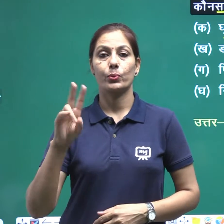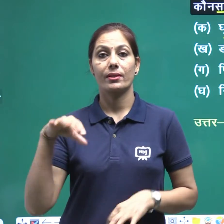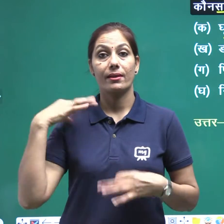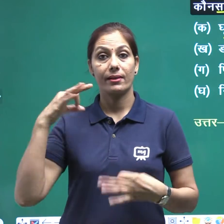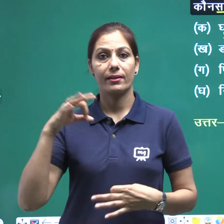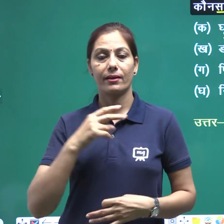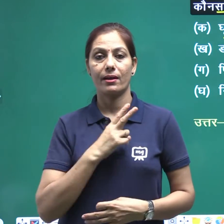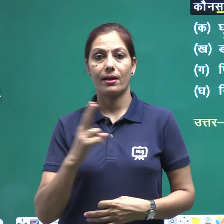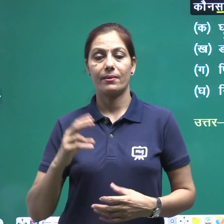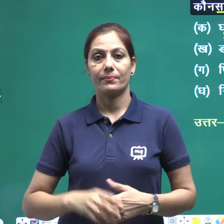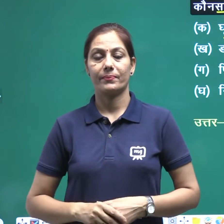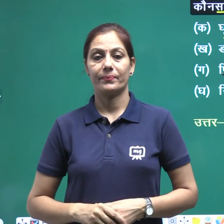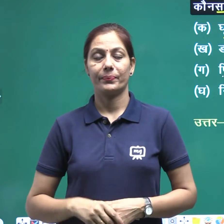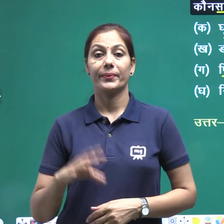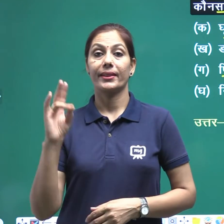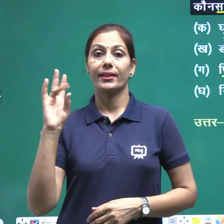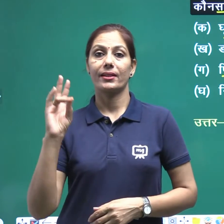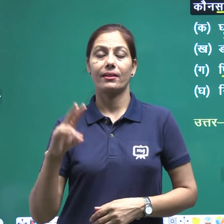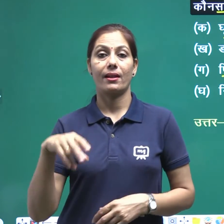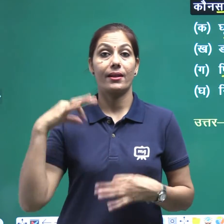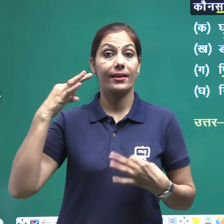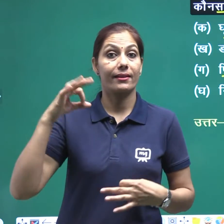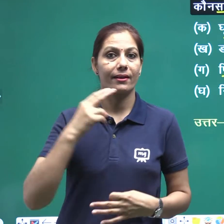डांडिया, तीसरा पिरामिड,